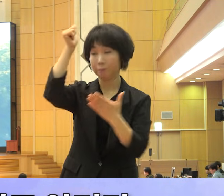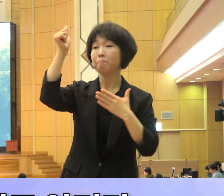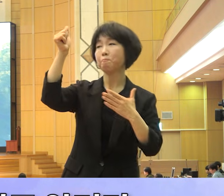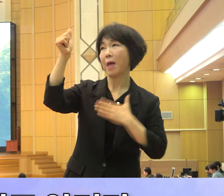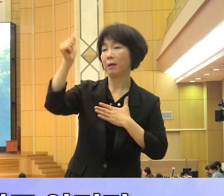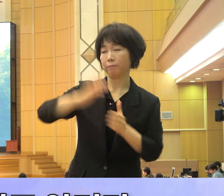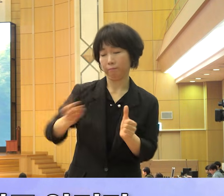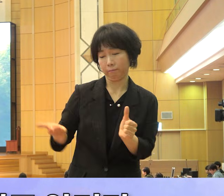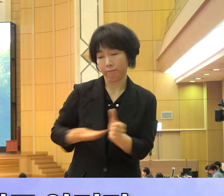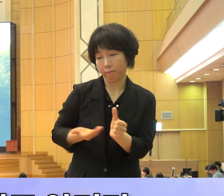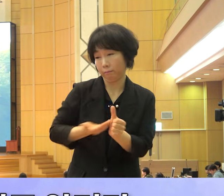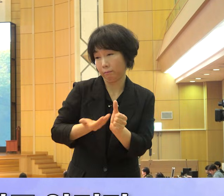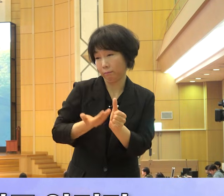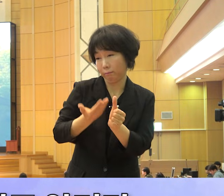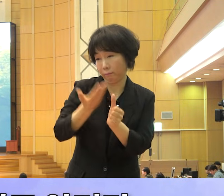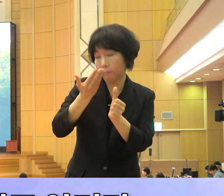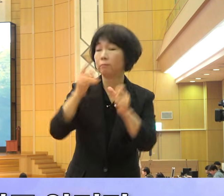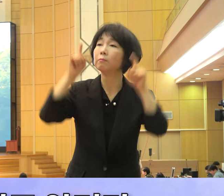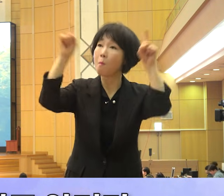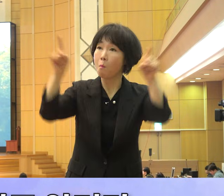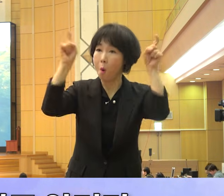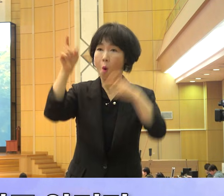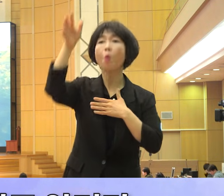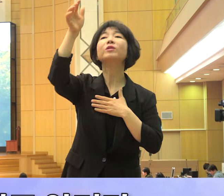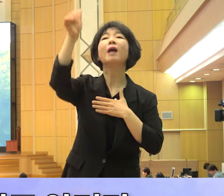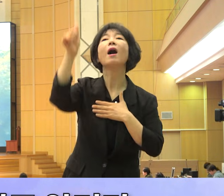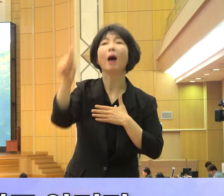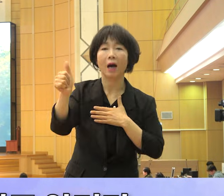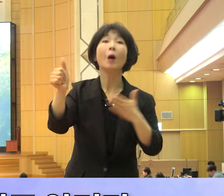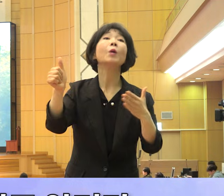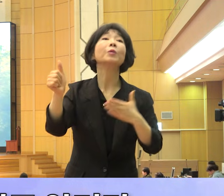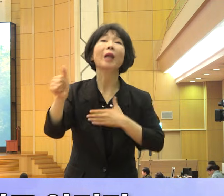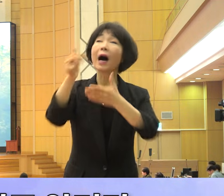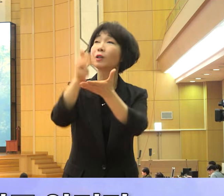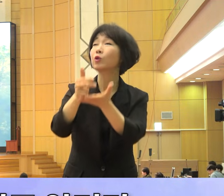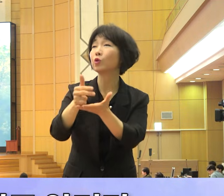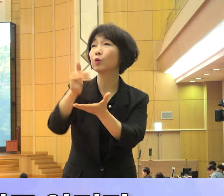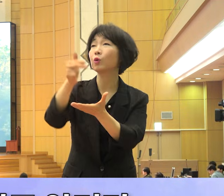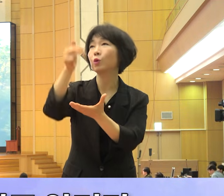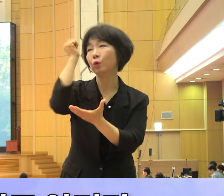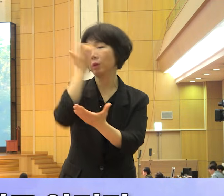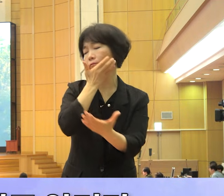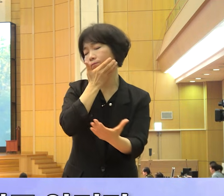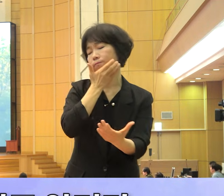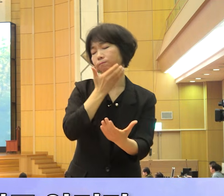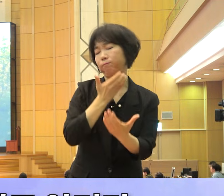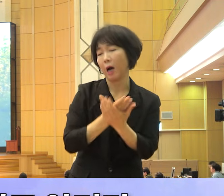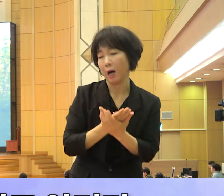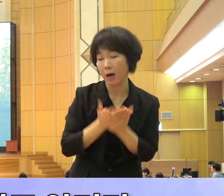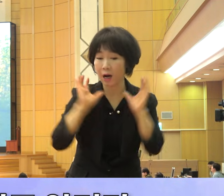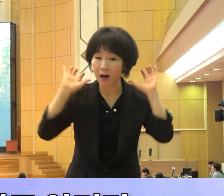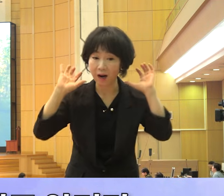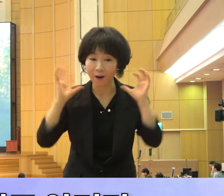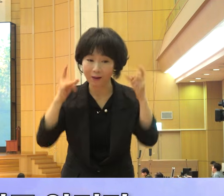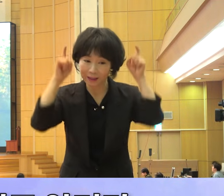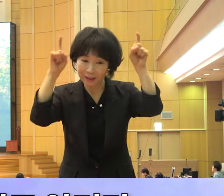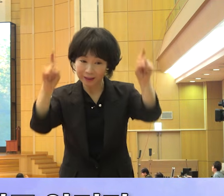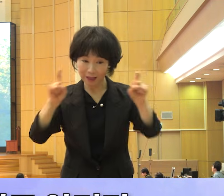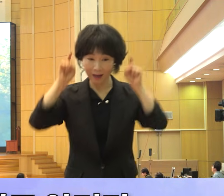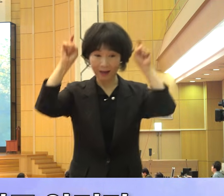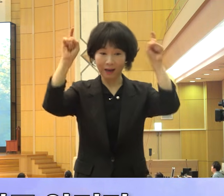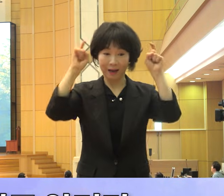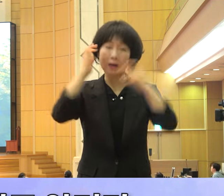주는 나를 기르시는 목자요, 나는 주님의 귀한